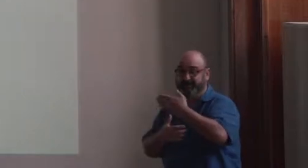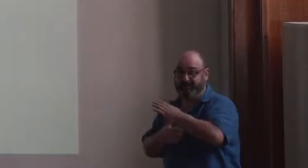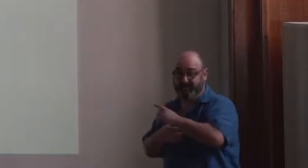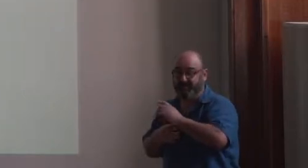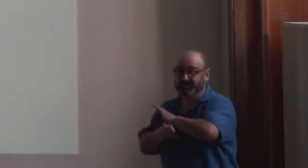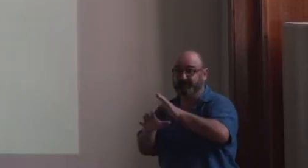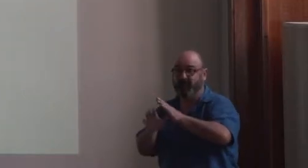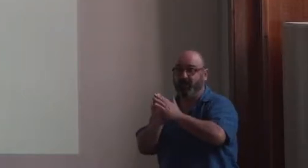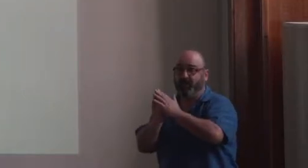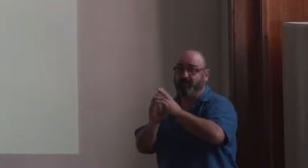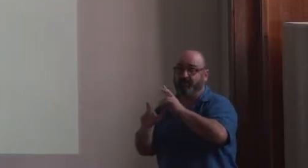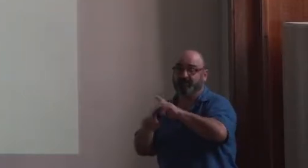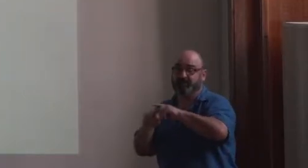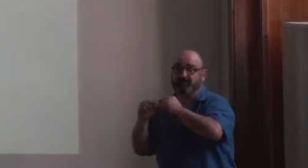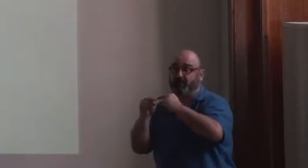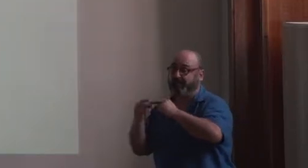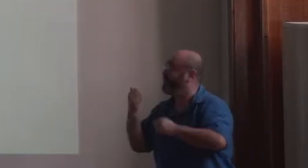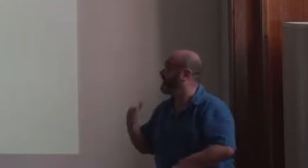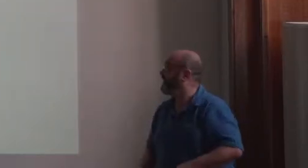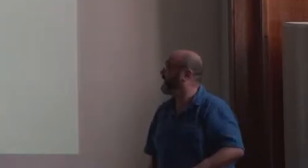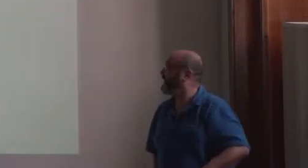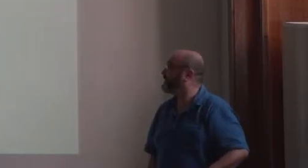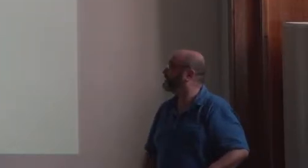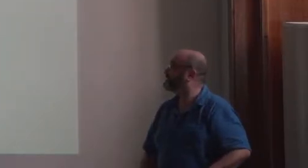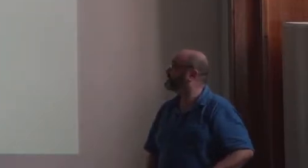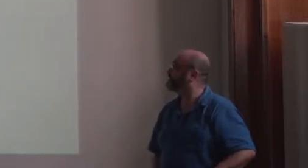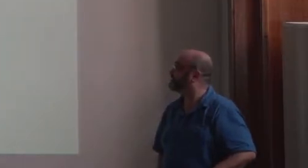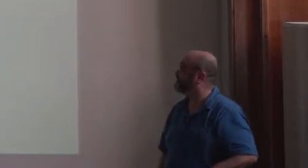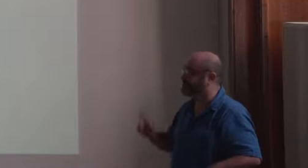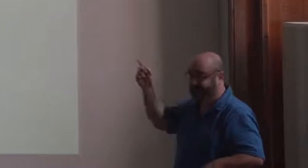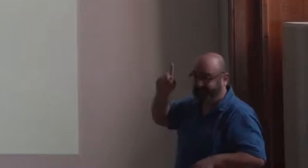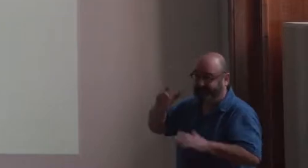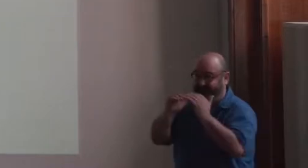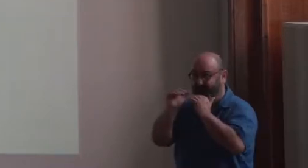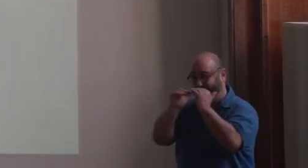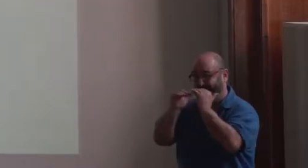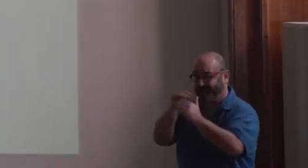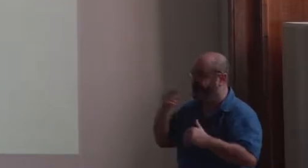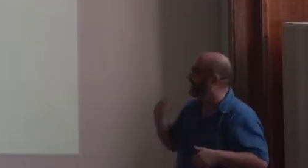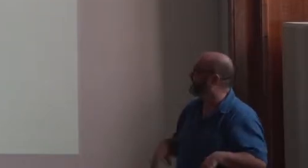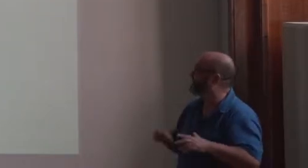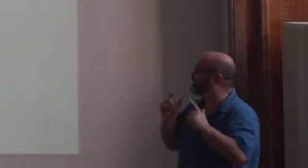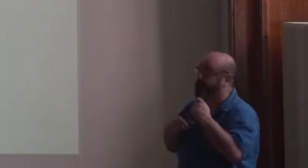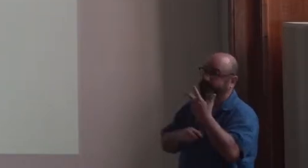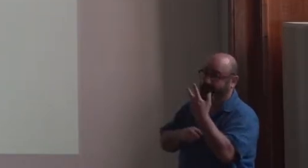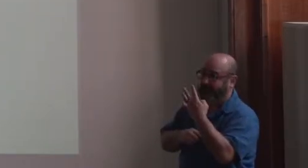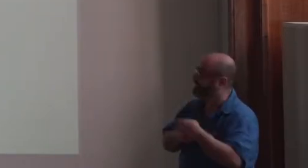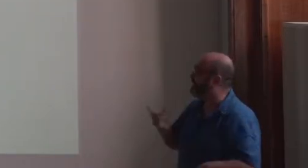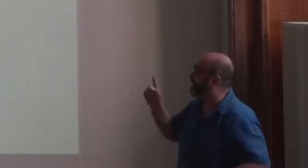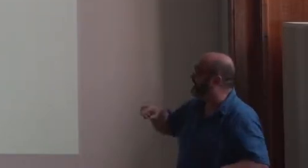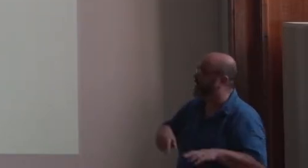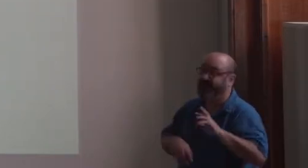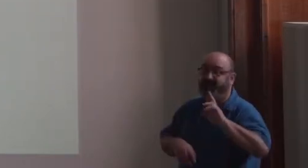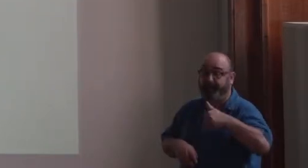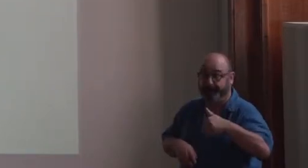la librairie standard, hein, juste le binaire. Et encore, c'est optimisé. En général, on est plutôt dans les 3-4. En termes de